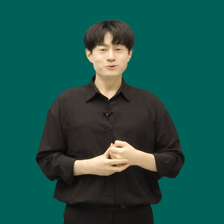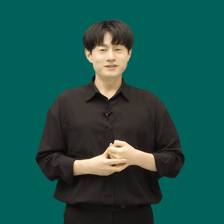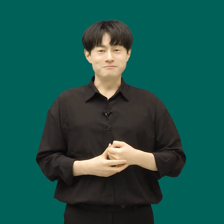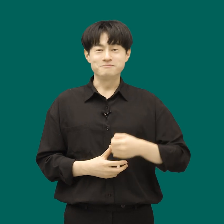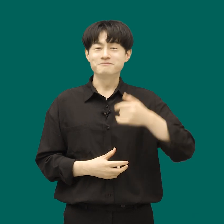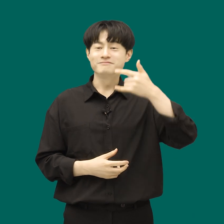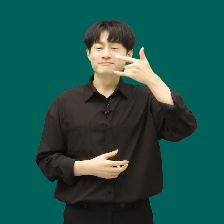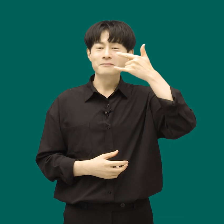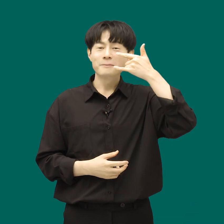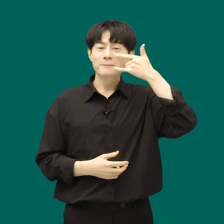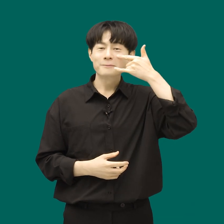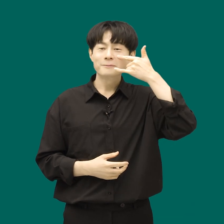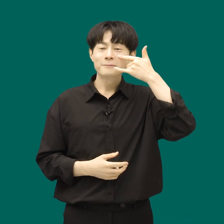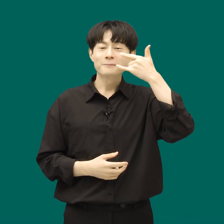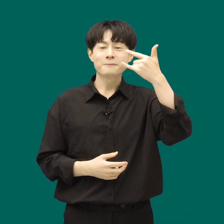부모님,